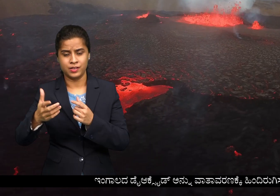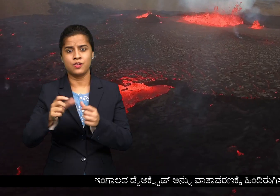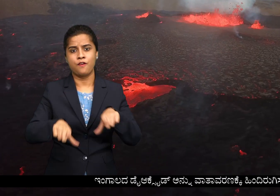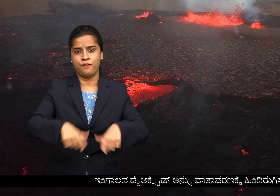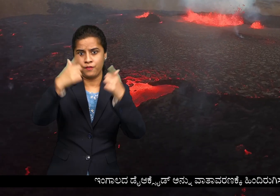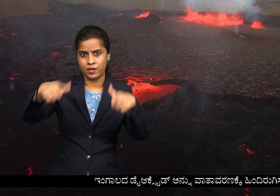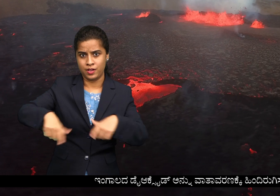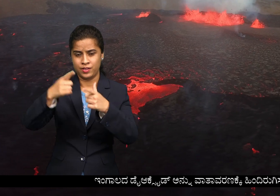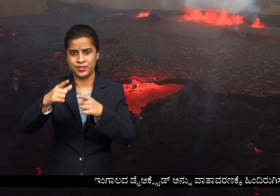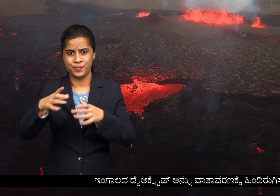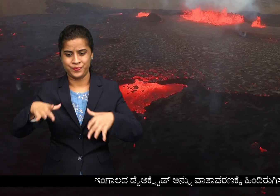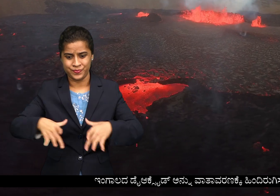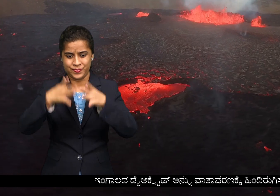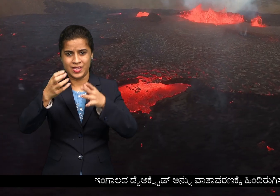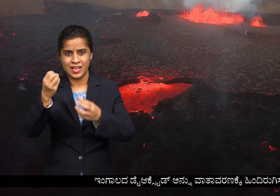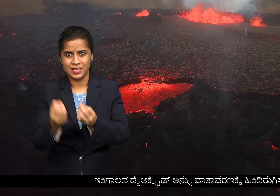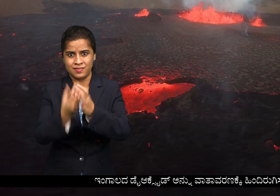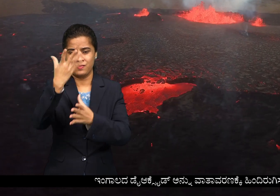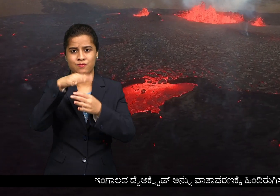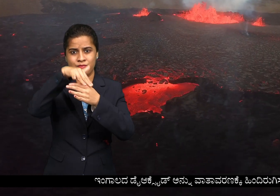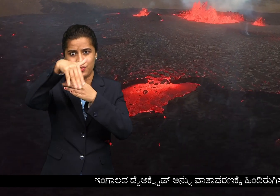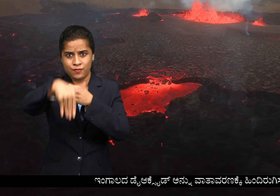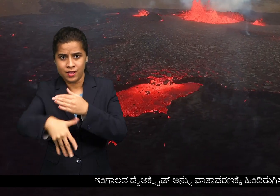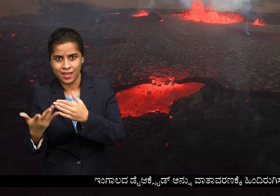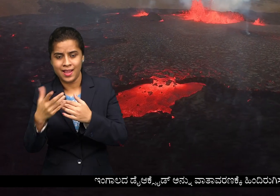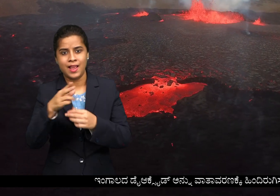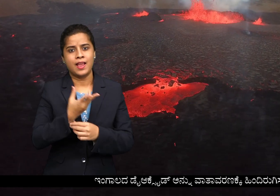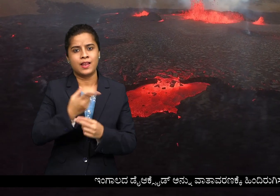ಇಂಗಾಲದ ಡೈಆಕ್ಸೈಡ್ ಅನ್ನ ವಾತಾವರಣಕ್ಕೆ ಹಿಂತಿರುಗಿಸುತ್ತೆ.